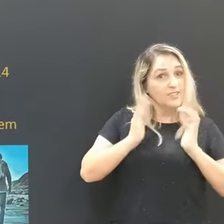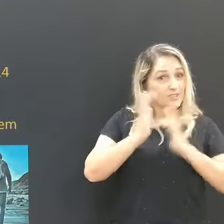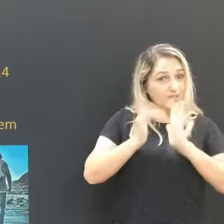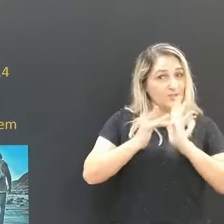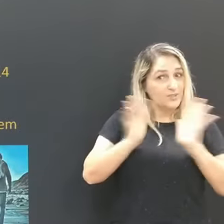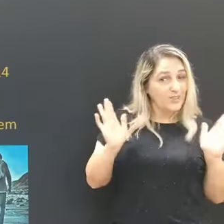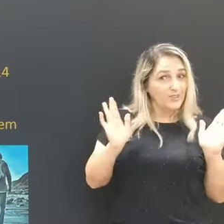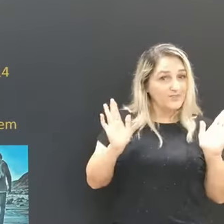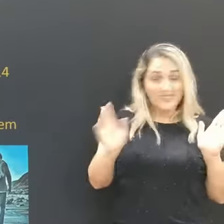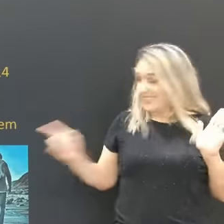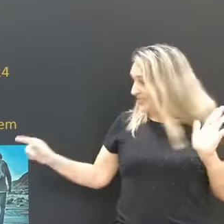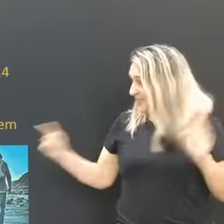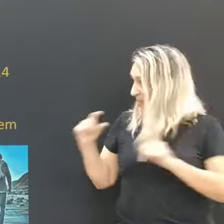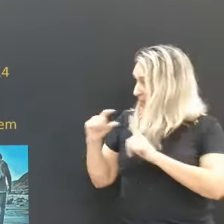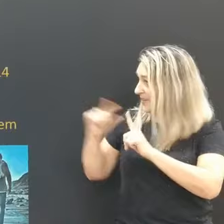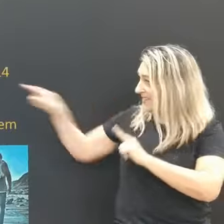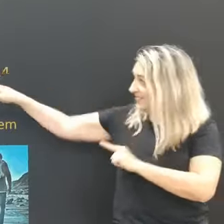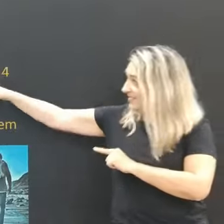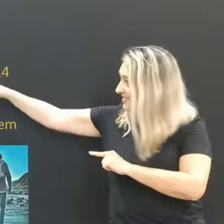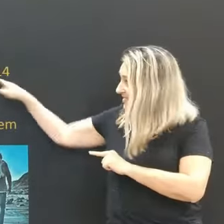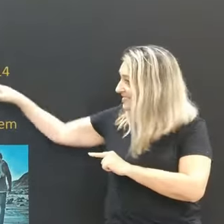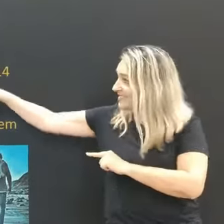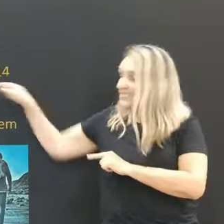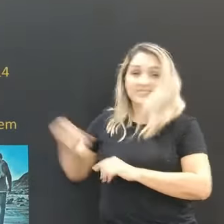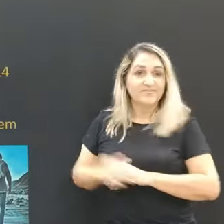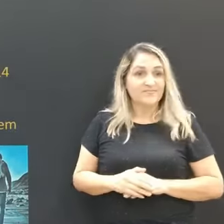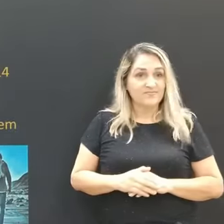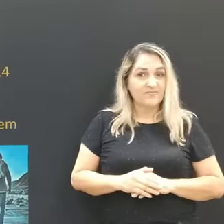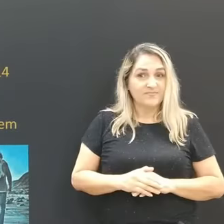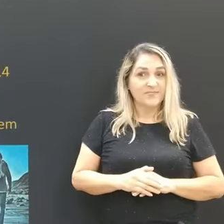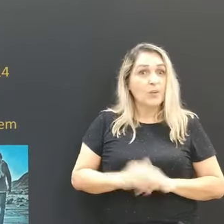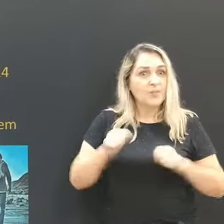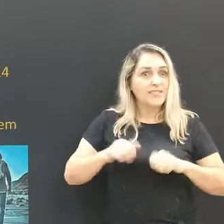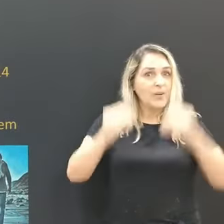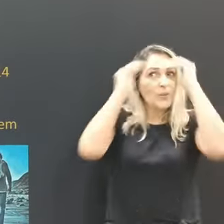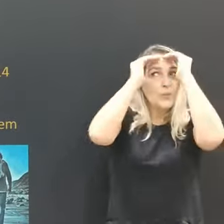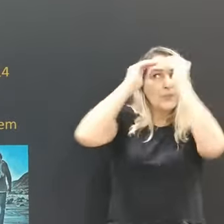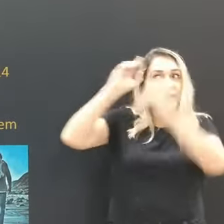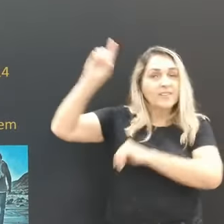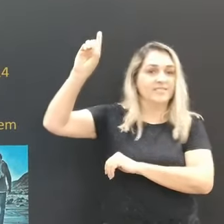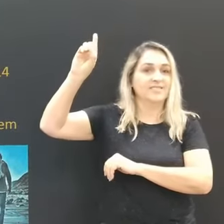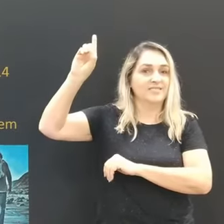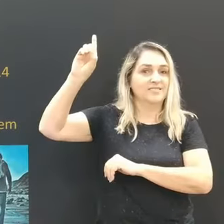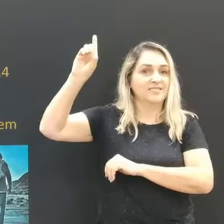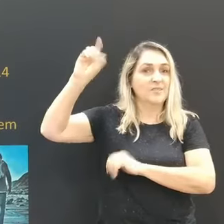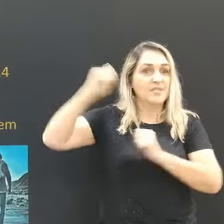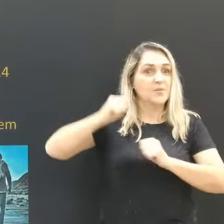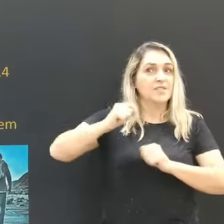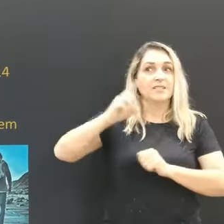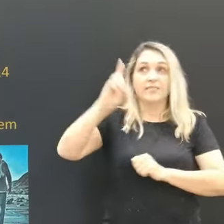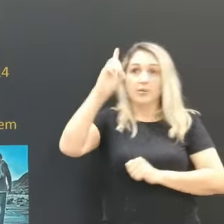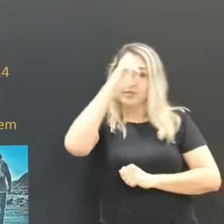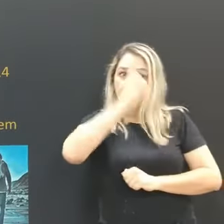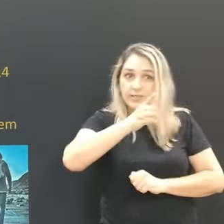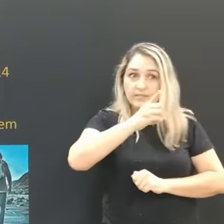a Deus, serão amigos dele. Né? É a Bíblia que nos fala isso. Precisamos ser obedientes